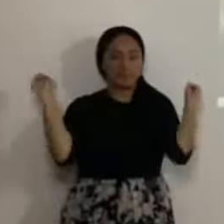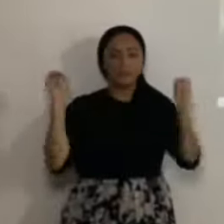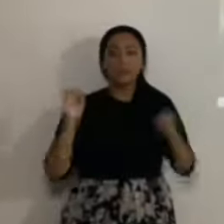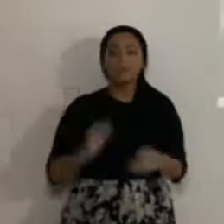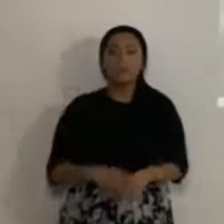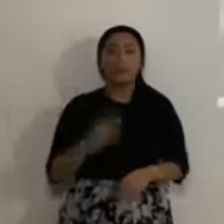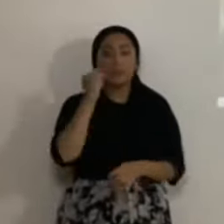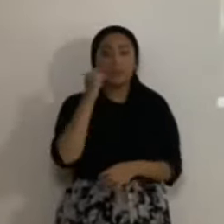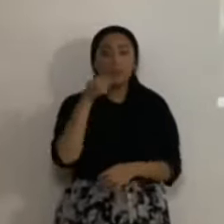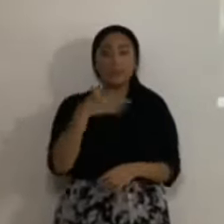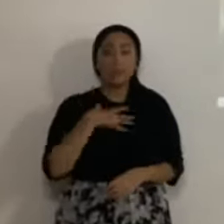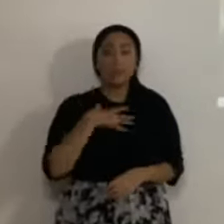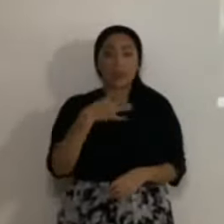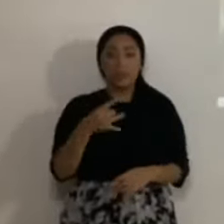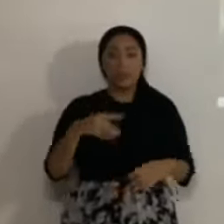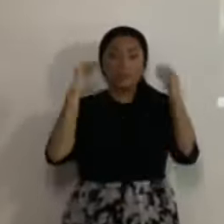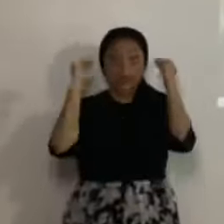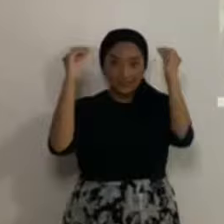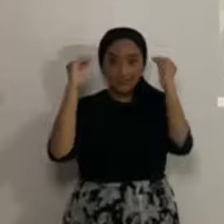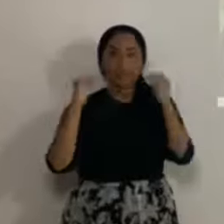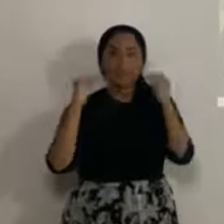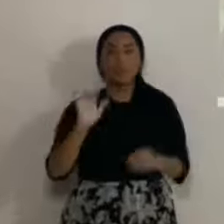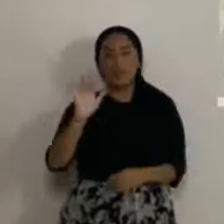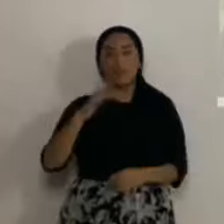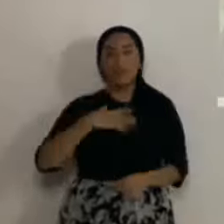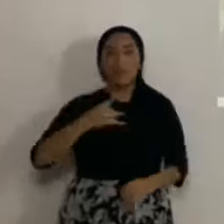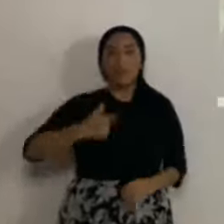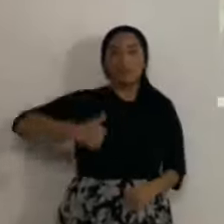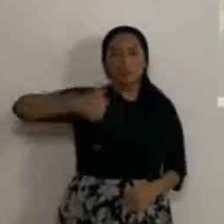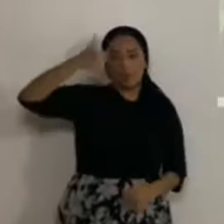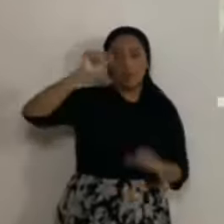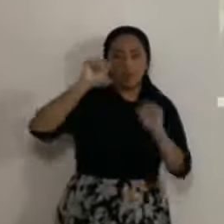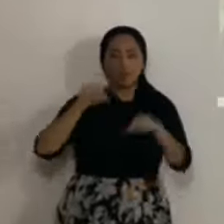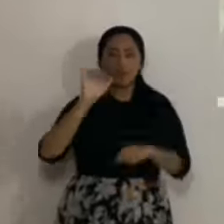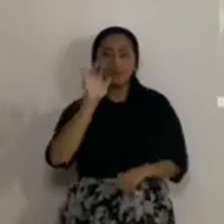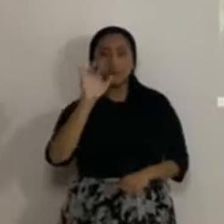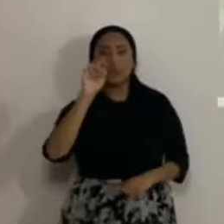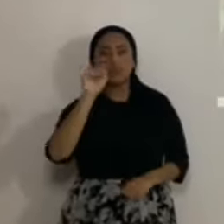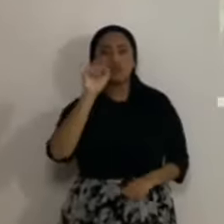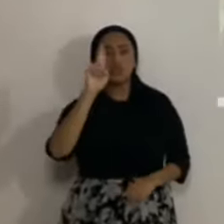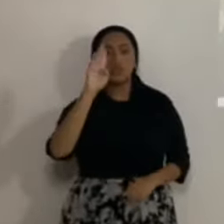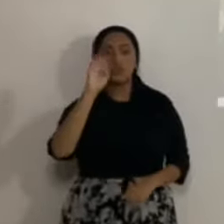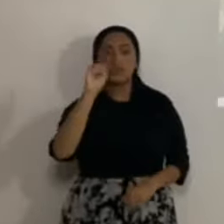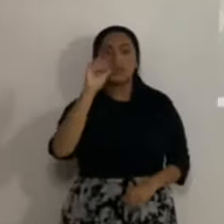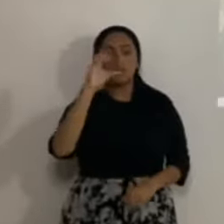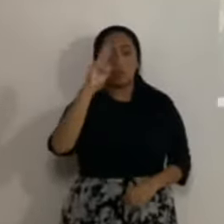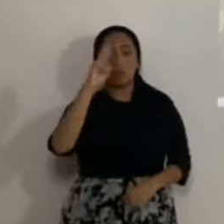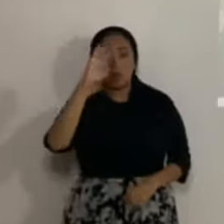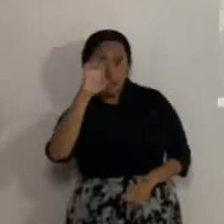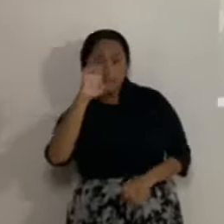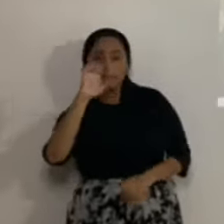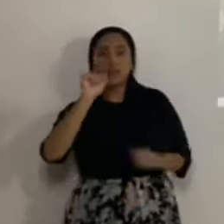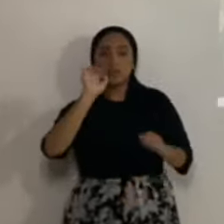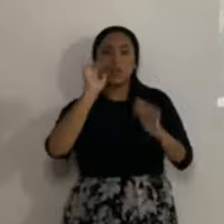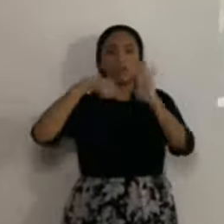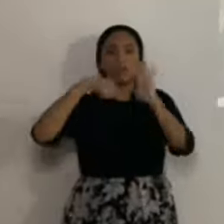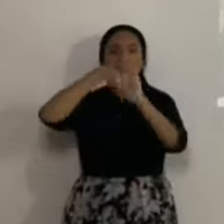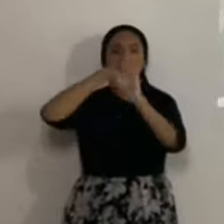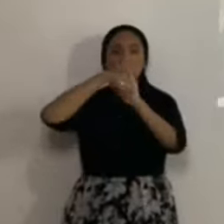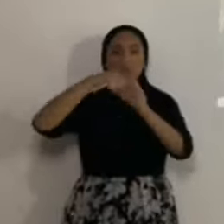si te gusta la enseñanza, dale me gusta, puedes suscribirte al canal, dale link a la campanita para que te lleguen las